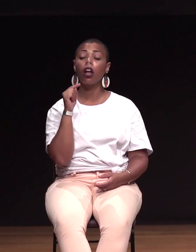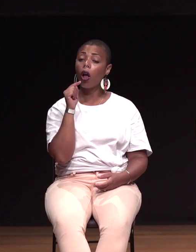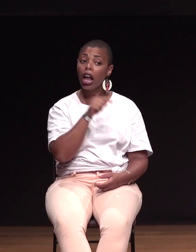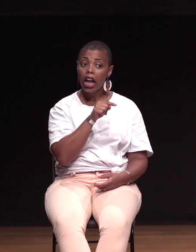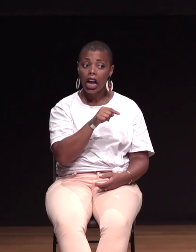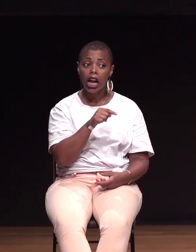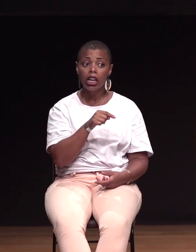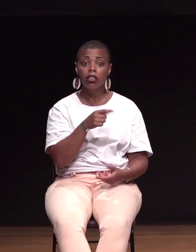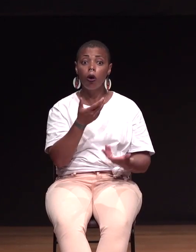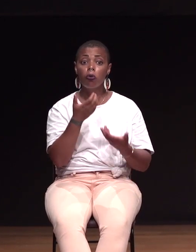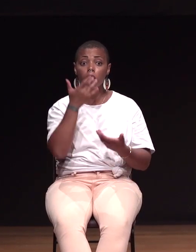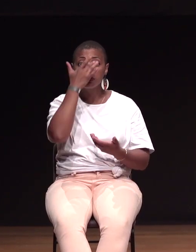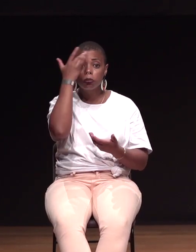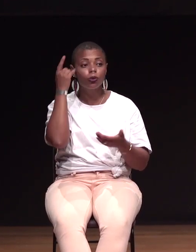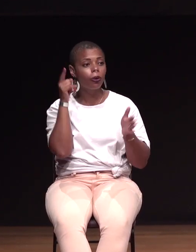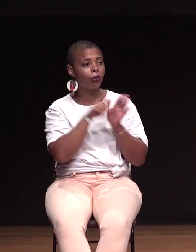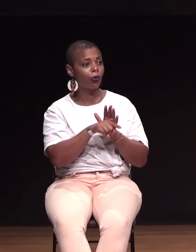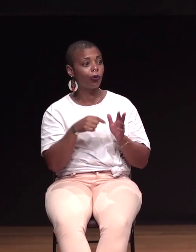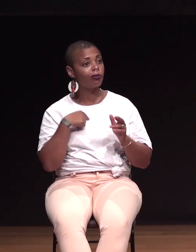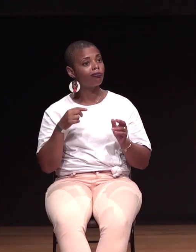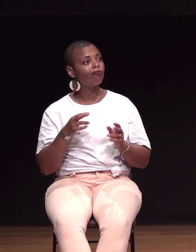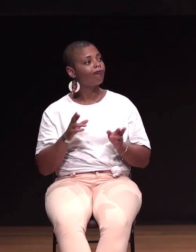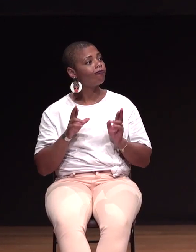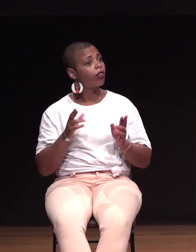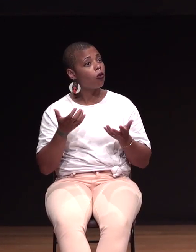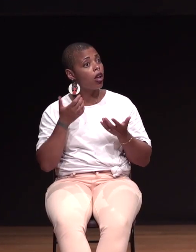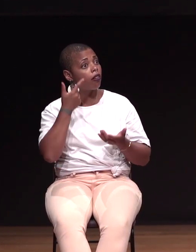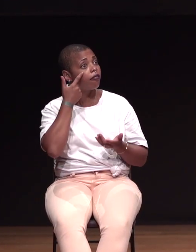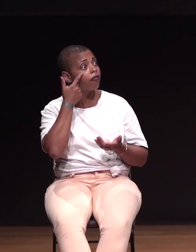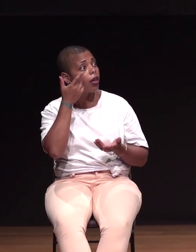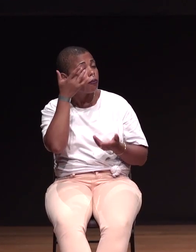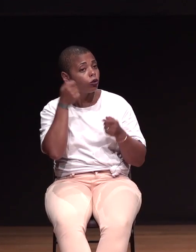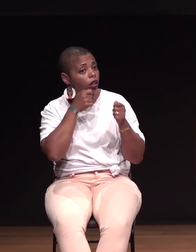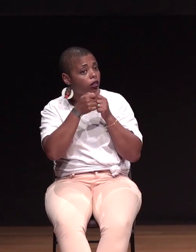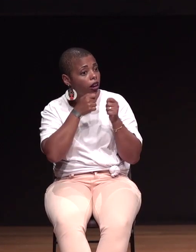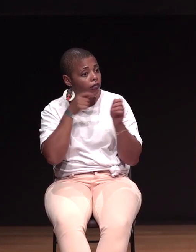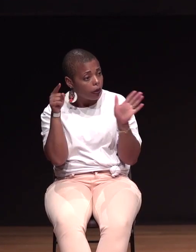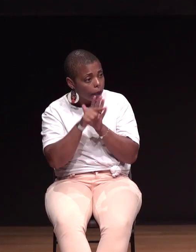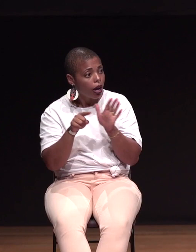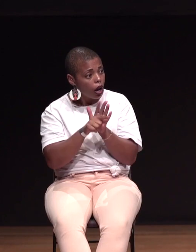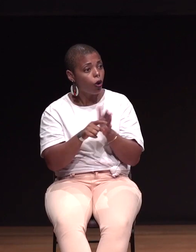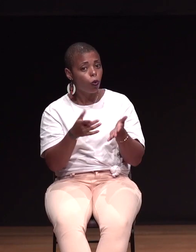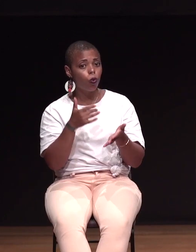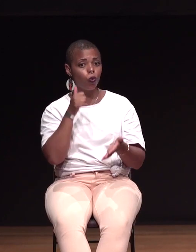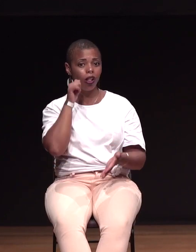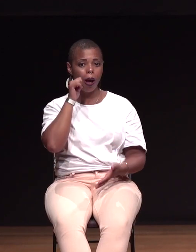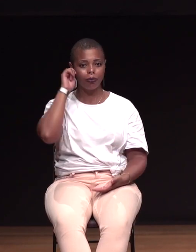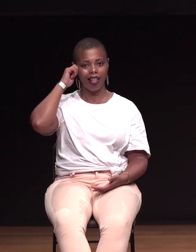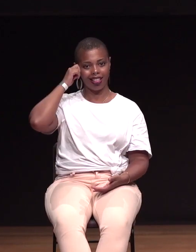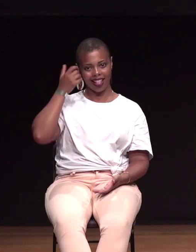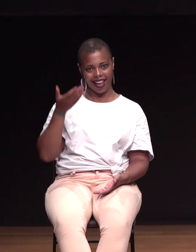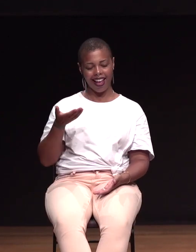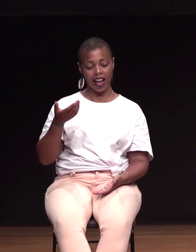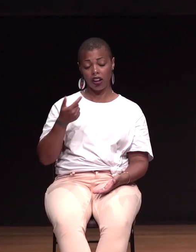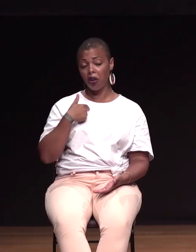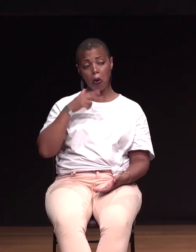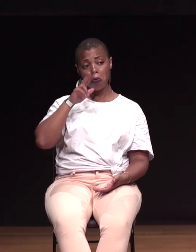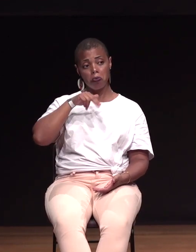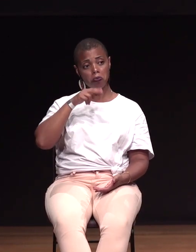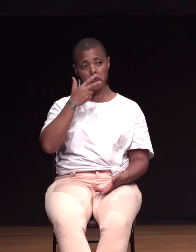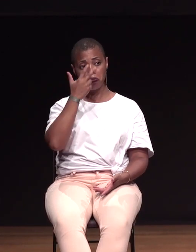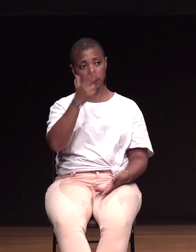espero ouvir das pessoas, né, que entrevistam as escritoras negras e que eu nunca